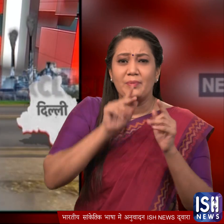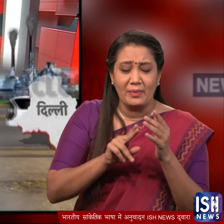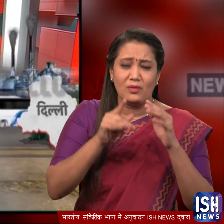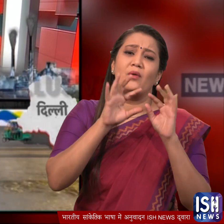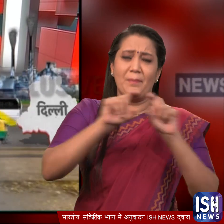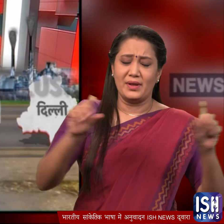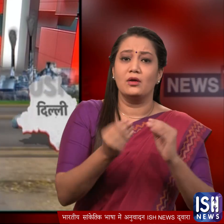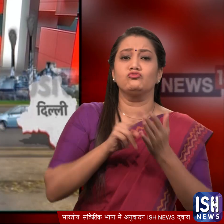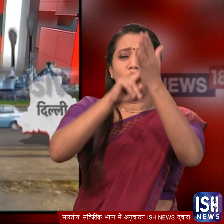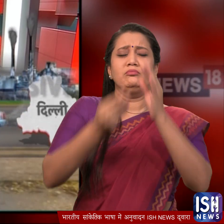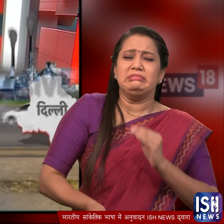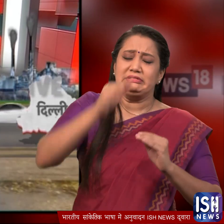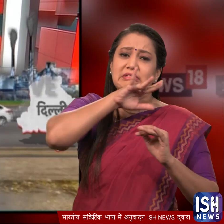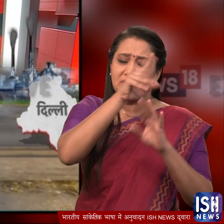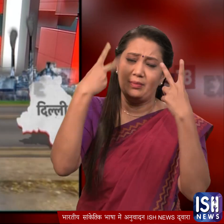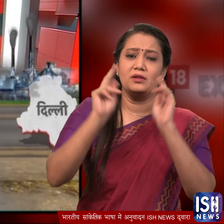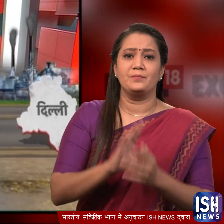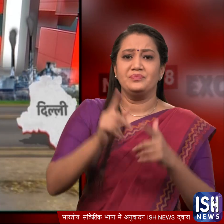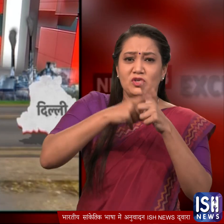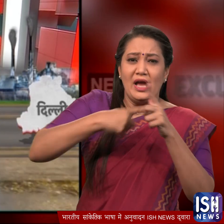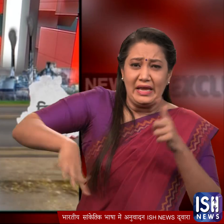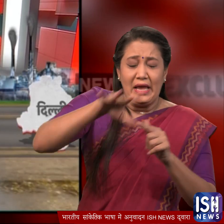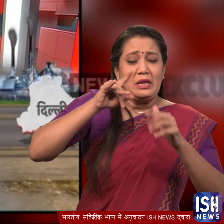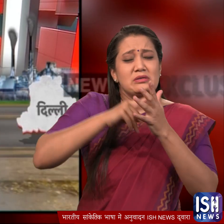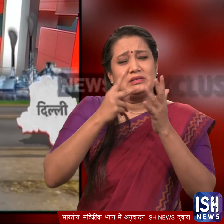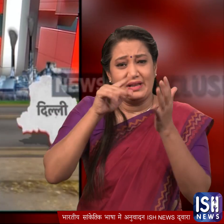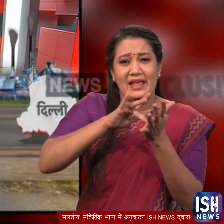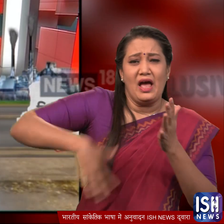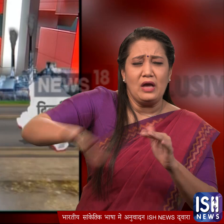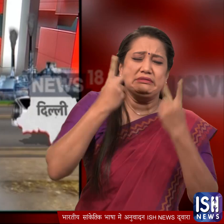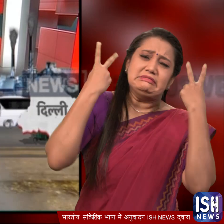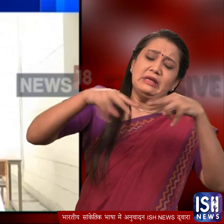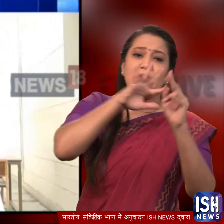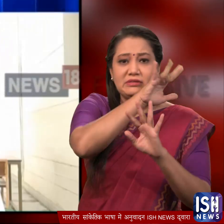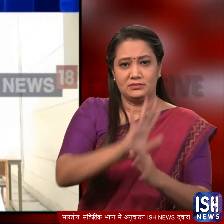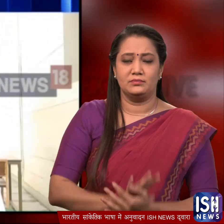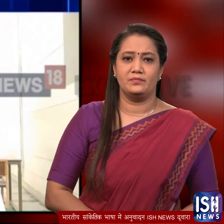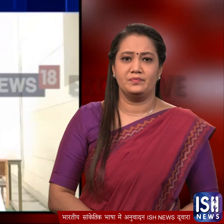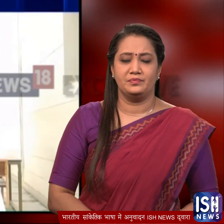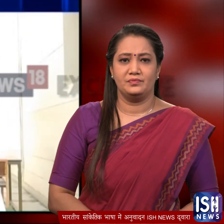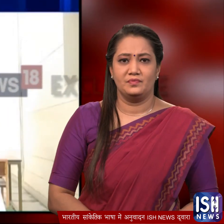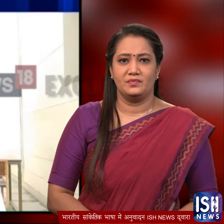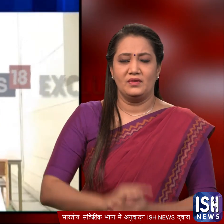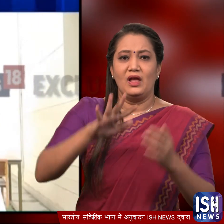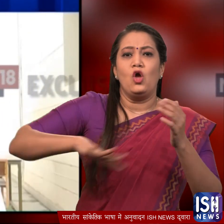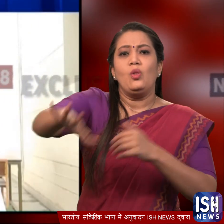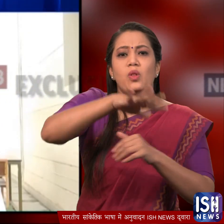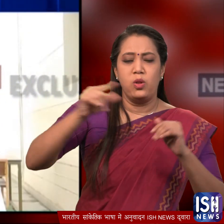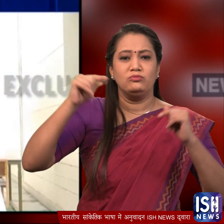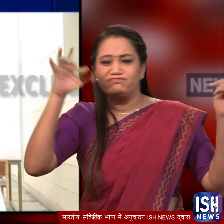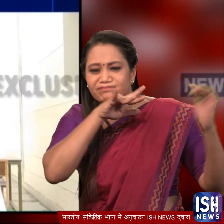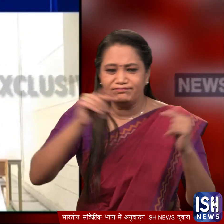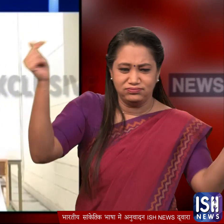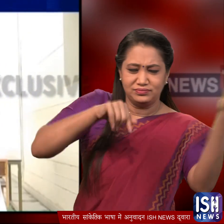प्रदूषित रही। रिसर्च में दिल्ली के जहांगीरपुरी को प्रदूषण का हॉटस्पॉट बताया गया। लोकल पोल्यूशन का असर ज़्यादा